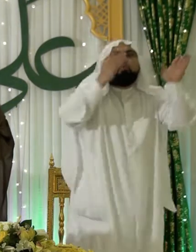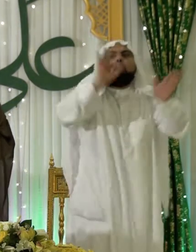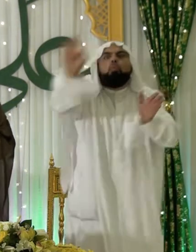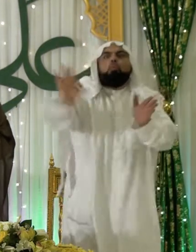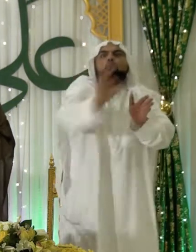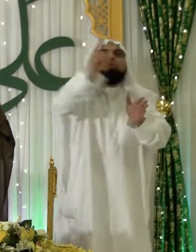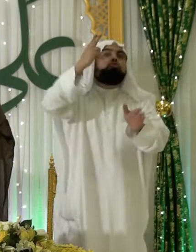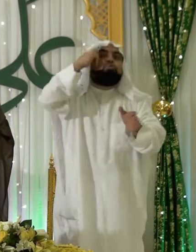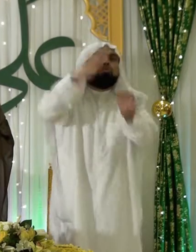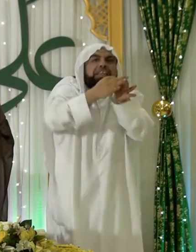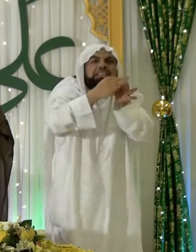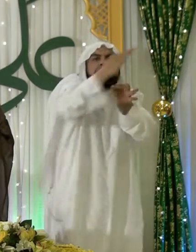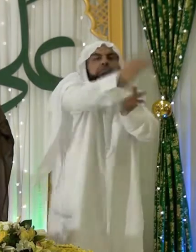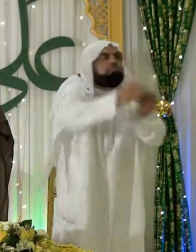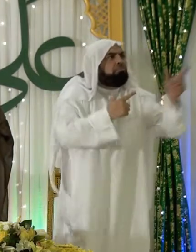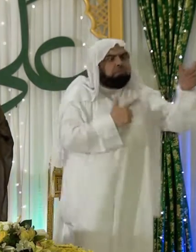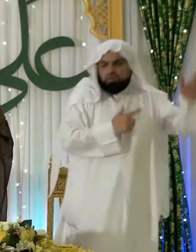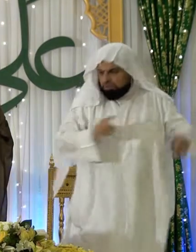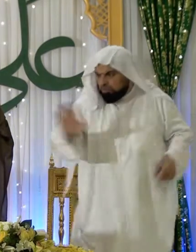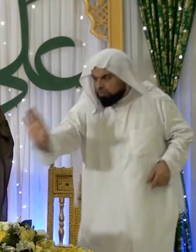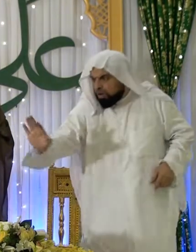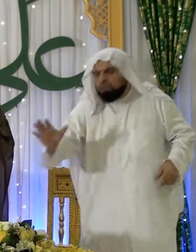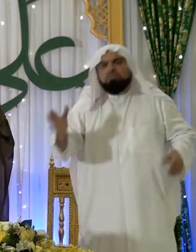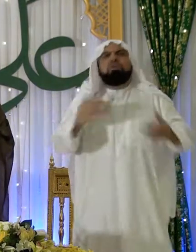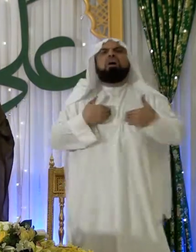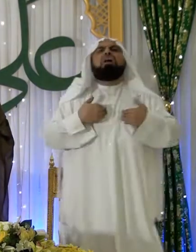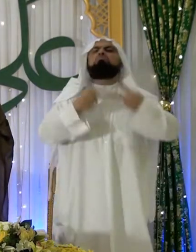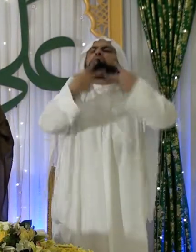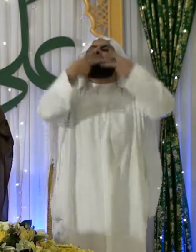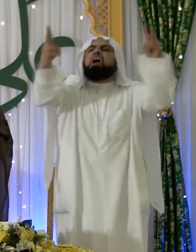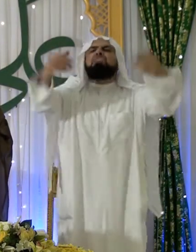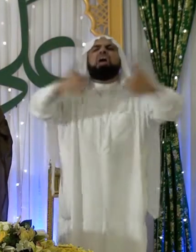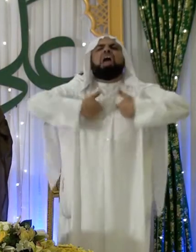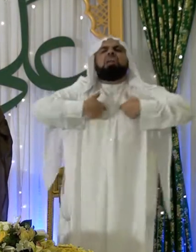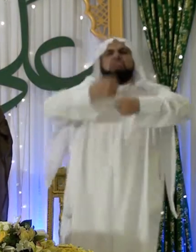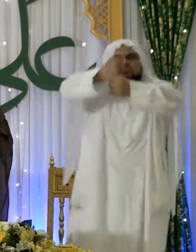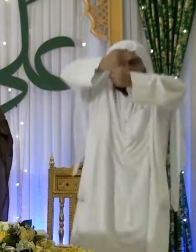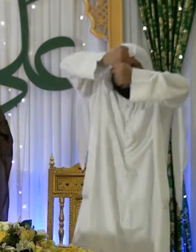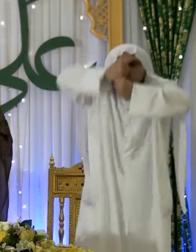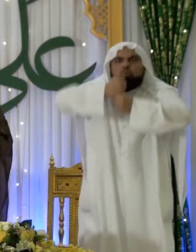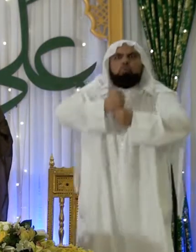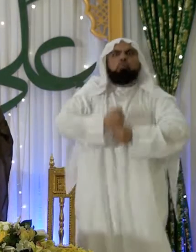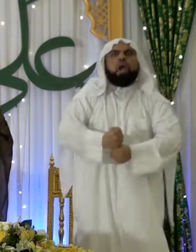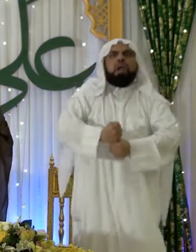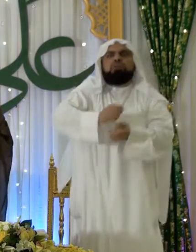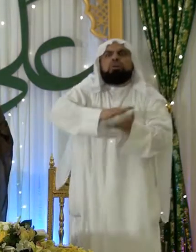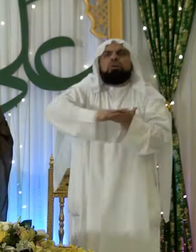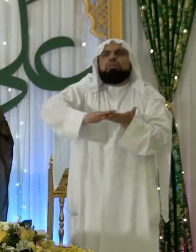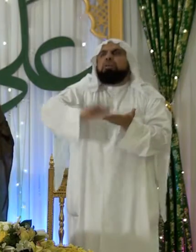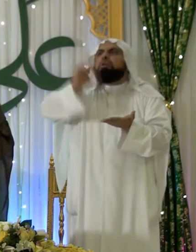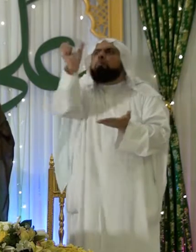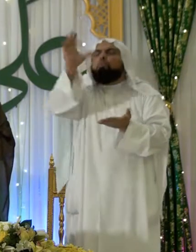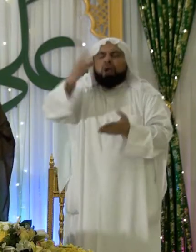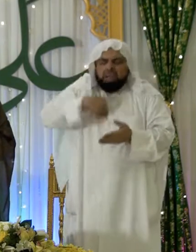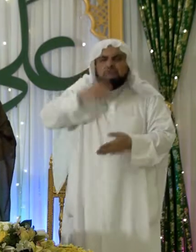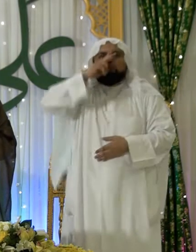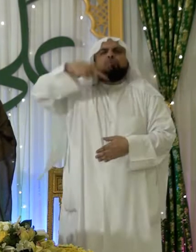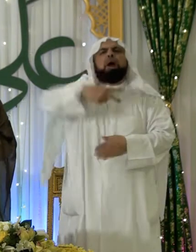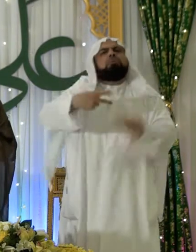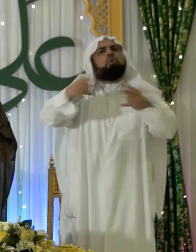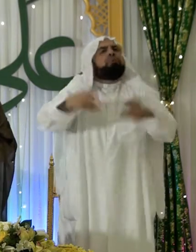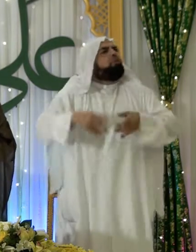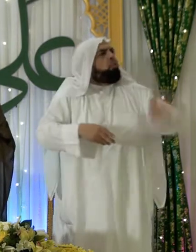أن تكون مني بمنزلة هارون من موسى إلا أنه لا نبي بعدي.